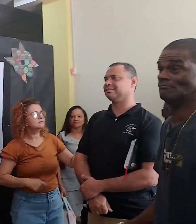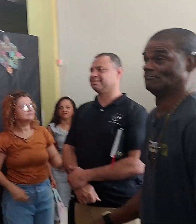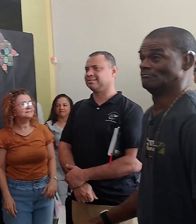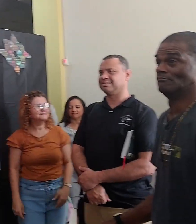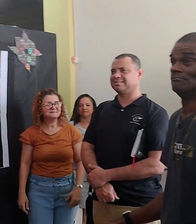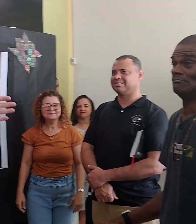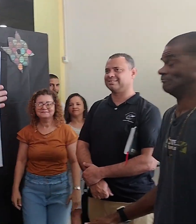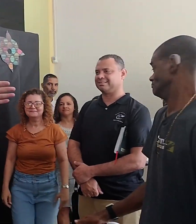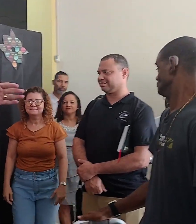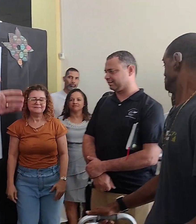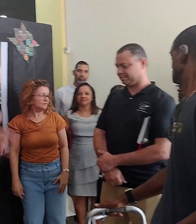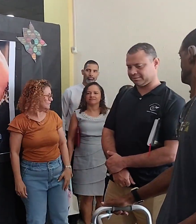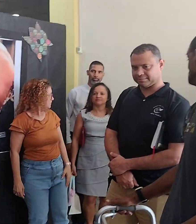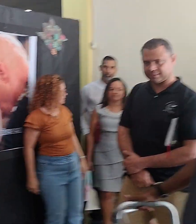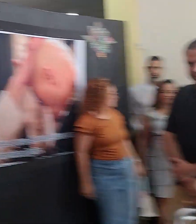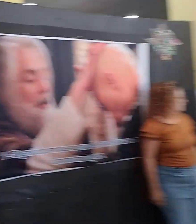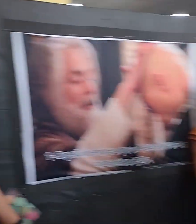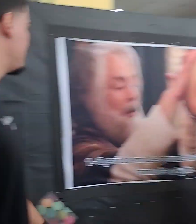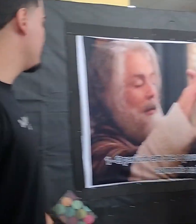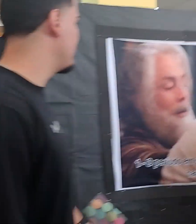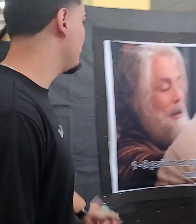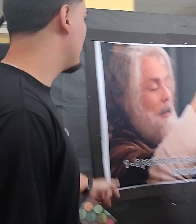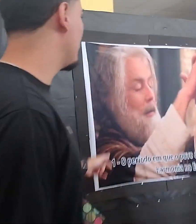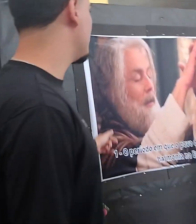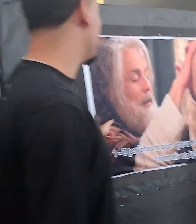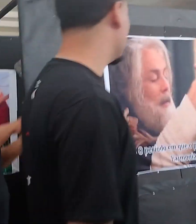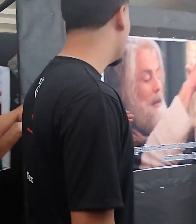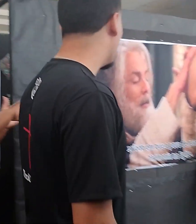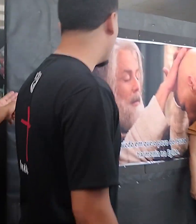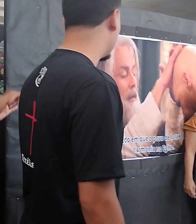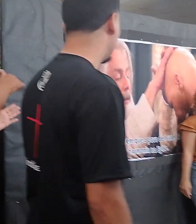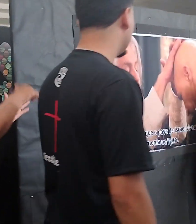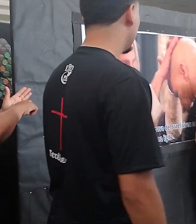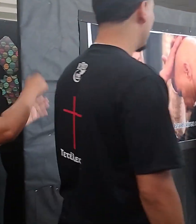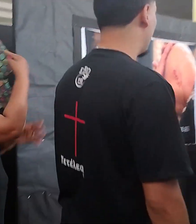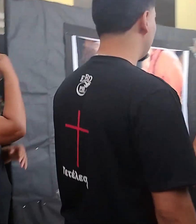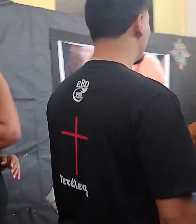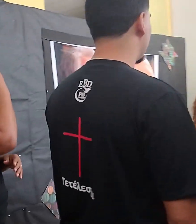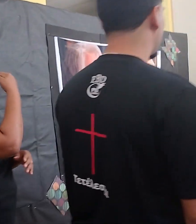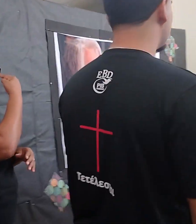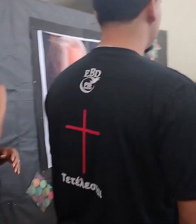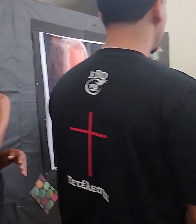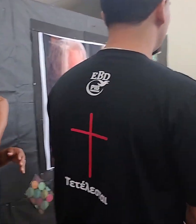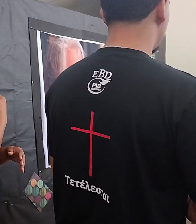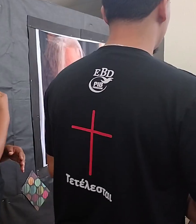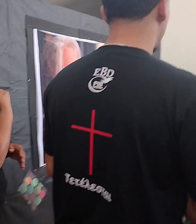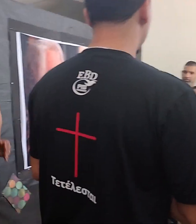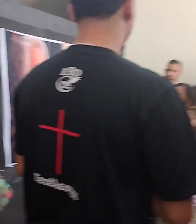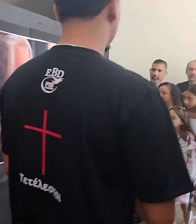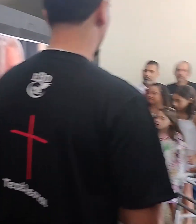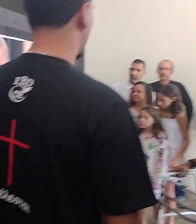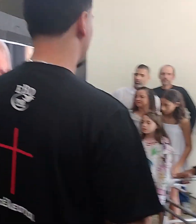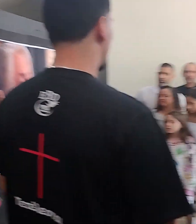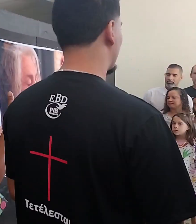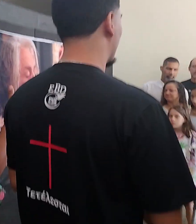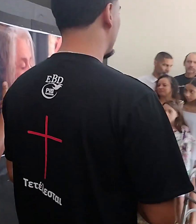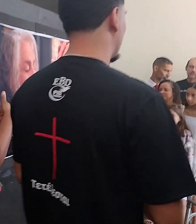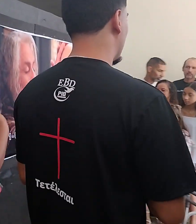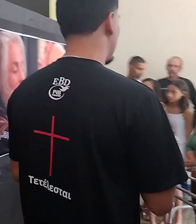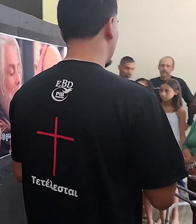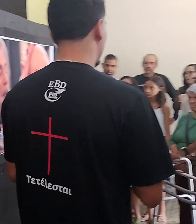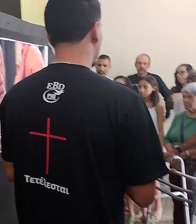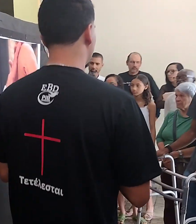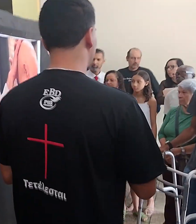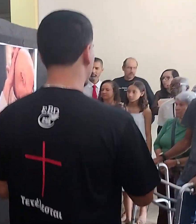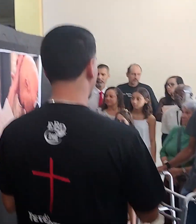Vem mais pra trás, Matheus. Nessa primeira imagem, aqui, ali no finalzinho de Gênesis, é onde o